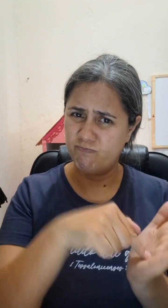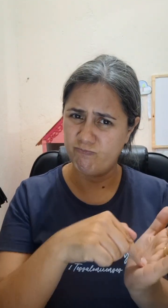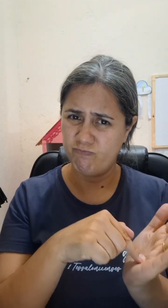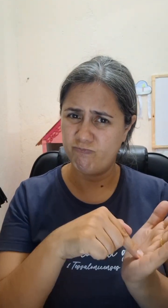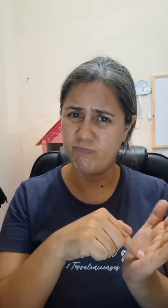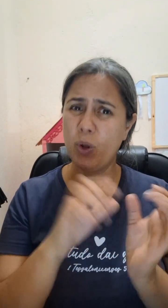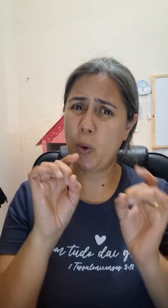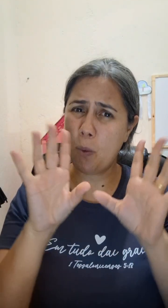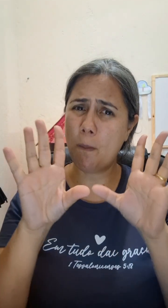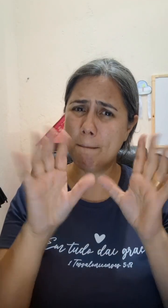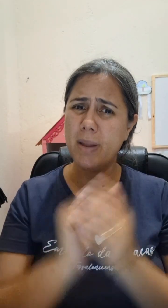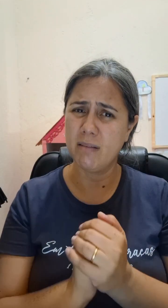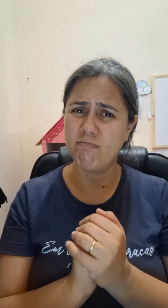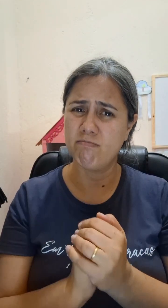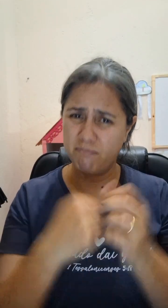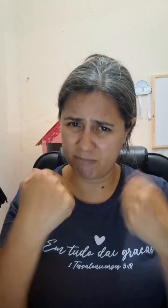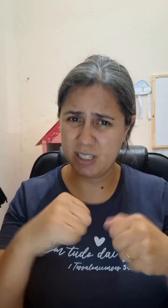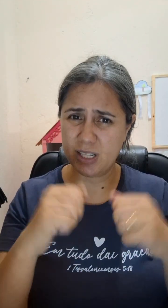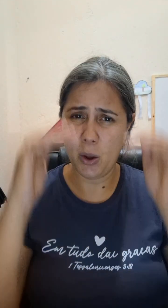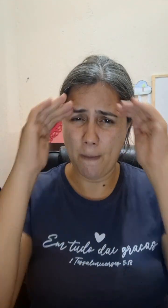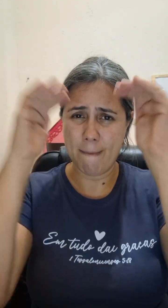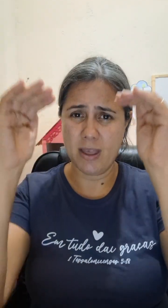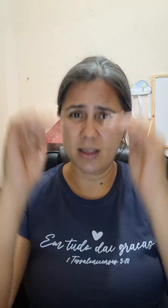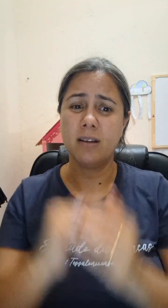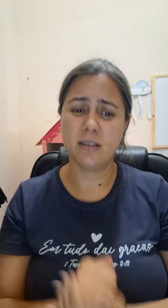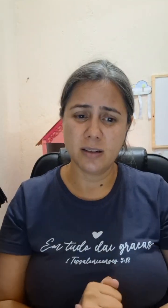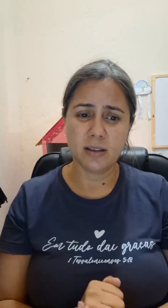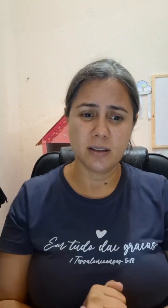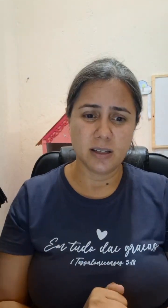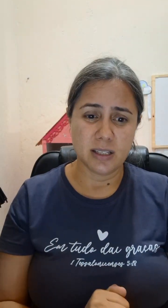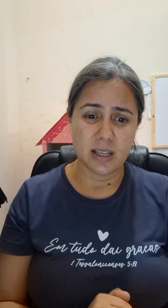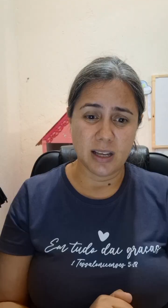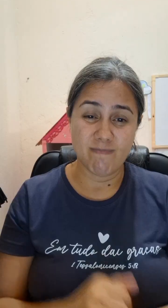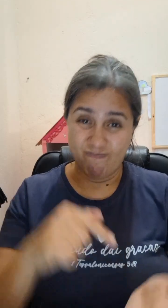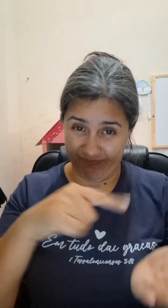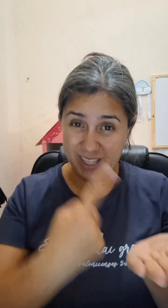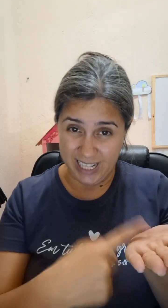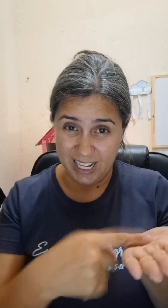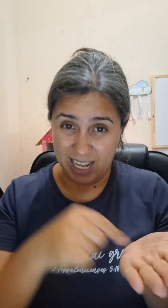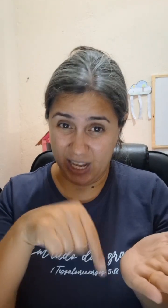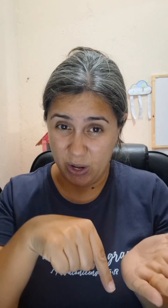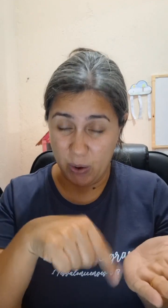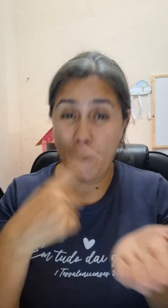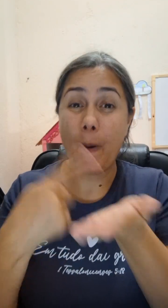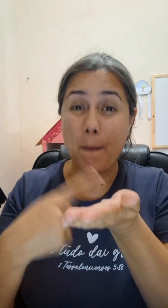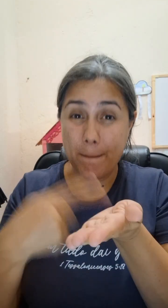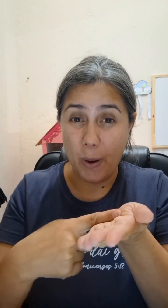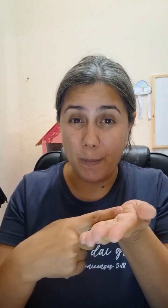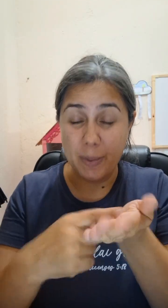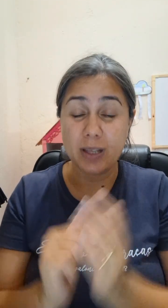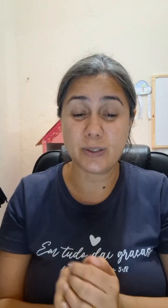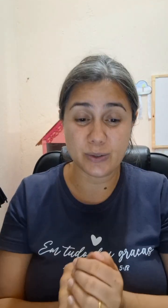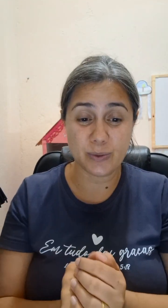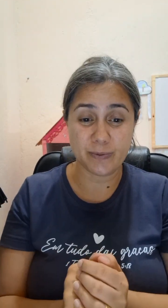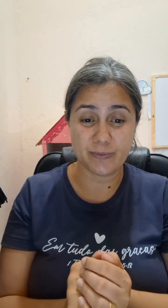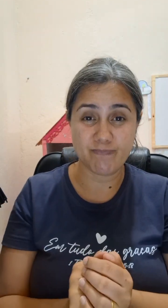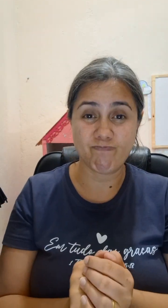precisa, que é a palavra de Deus, precisa cumprir, precisa obediência. Nesse compromisso dos